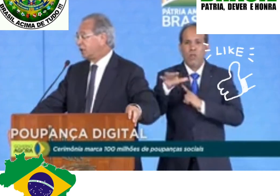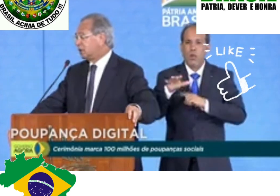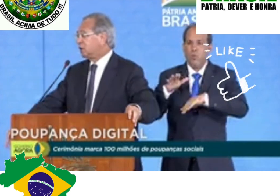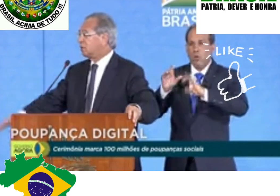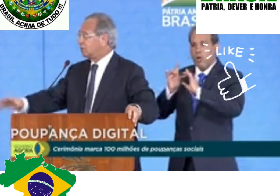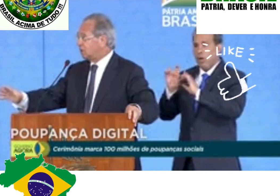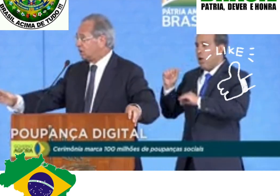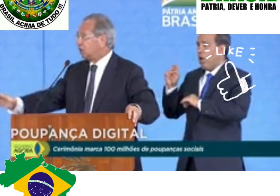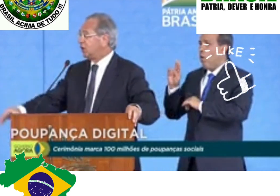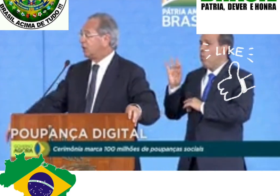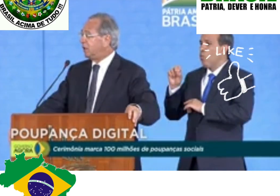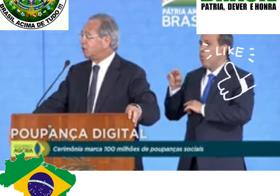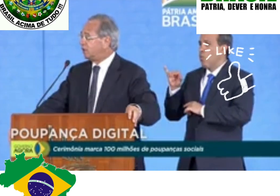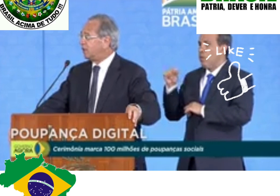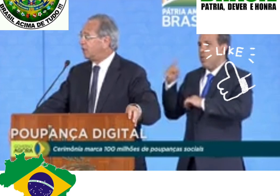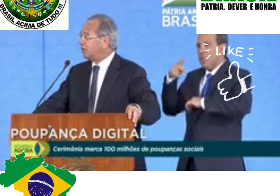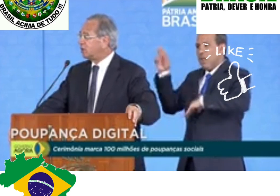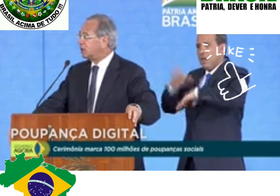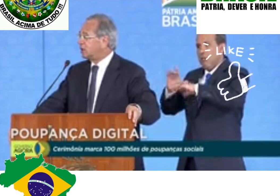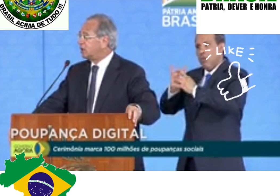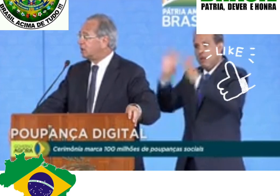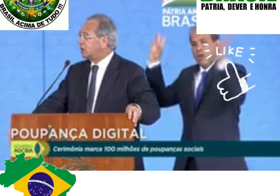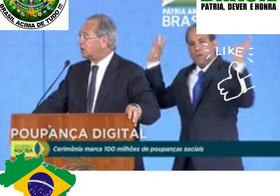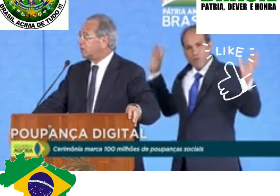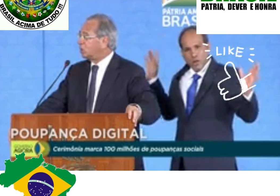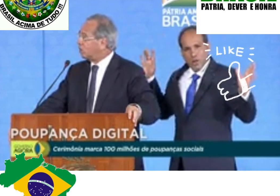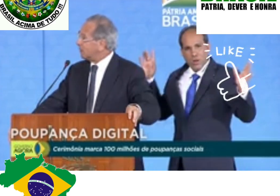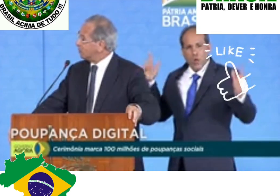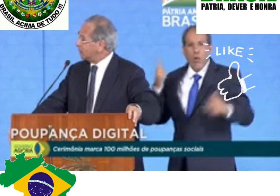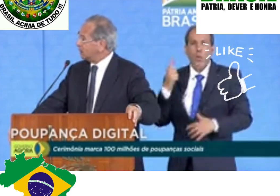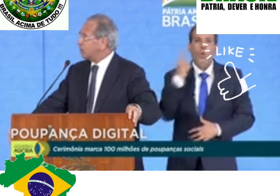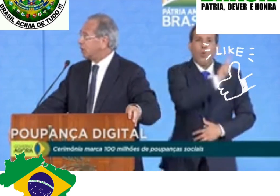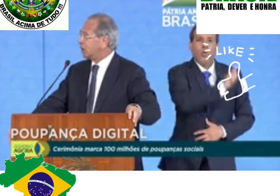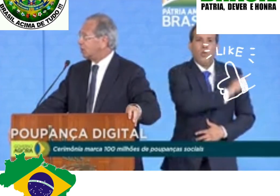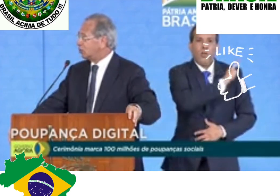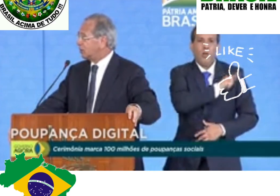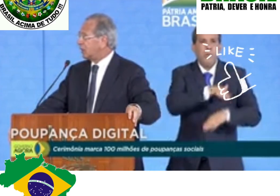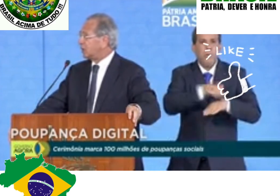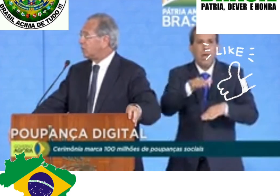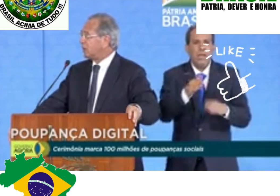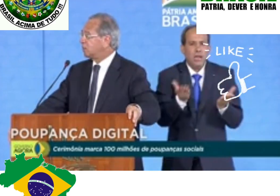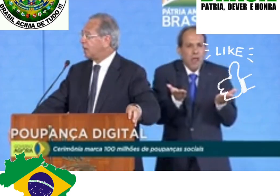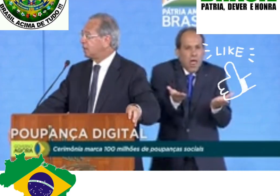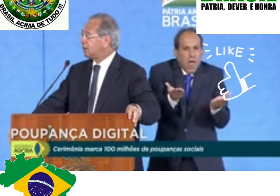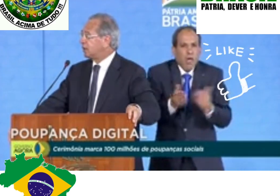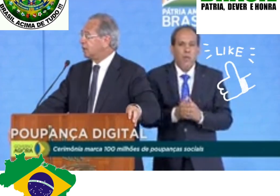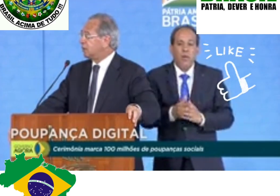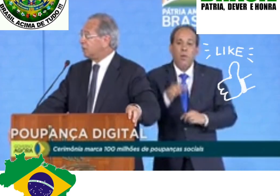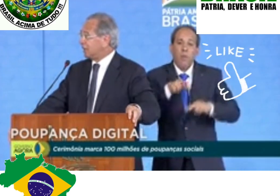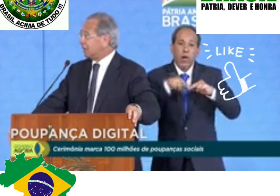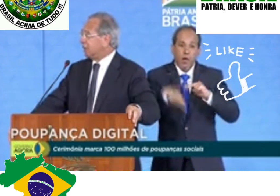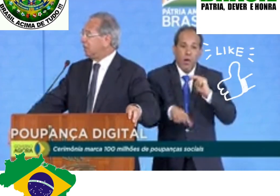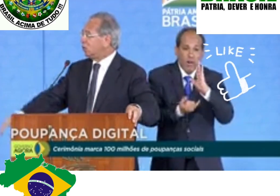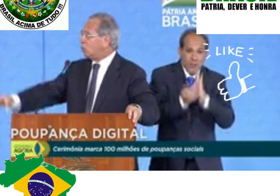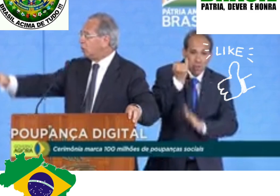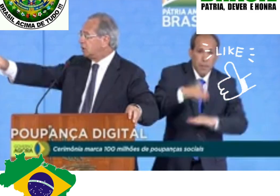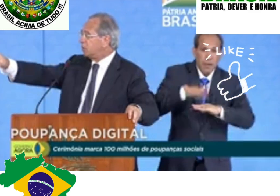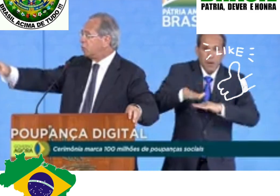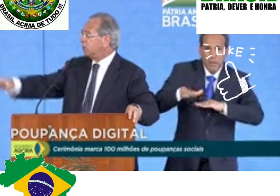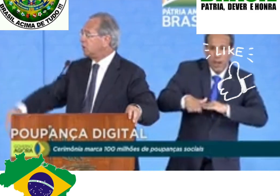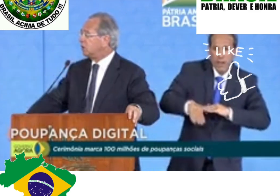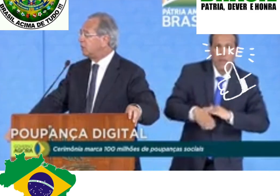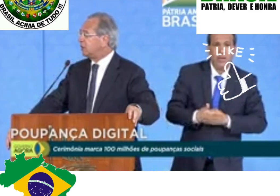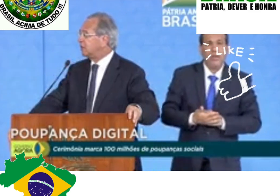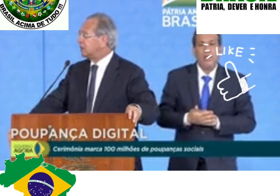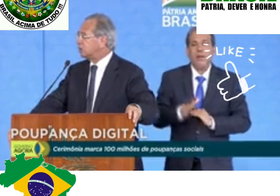É uma versão ligeiramente diferente, um pouco mais branda, porque já temos uma inflação mais baixa, mas ainda como